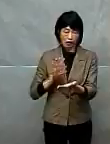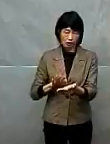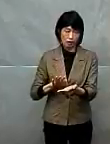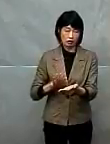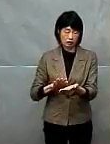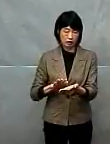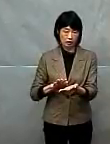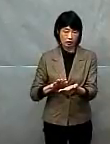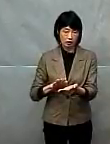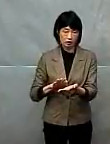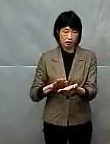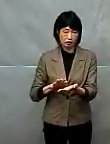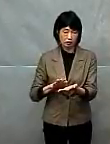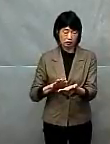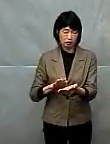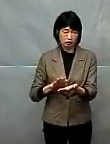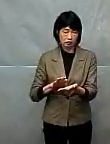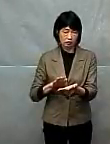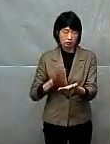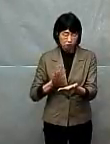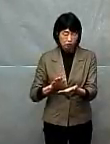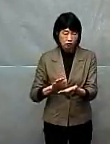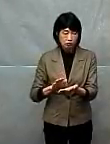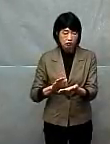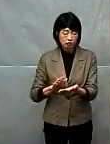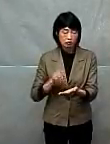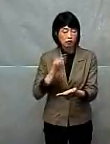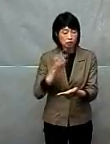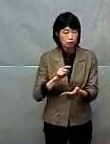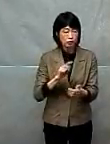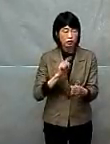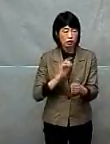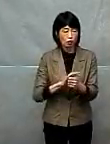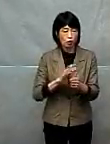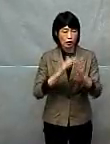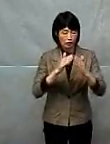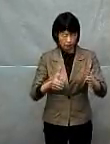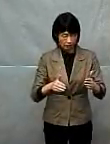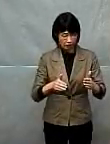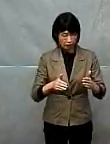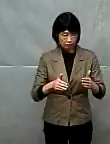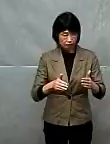して講演会ということに なるわけでございます。